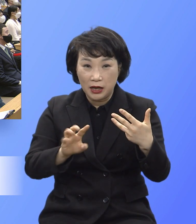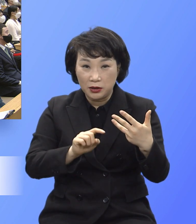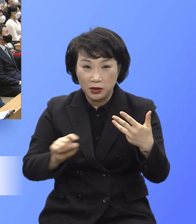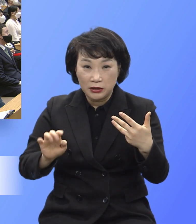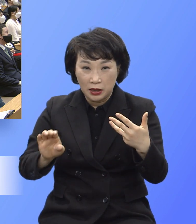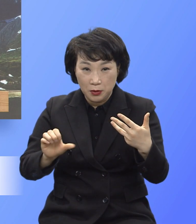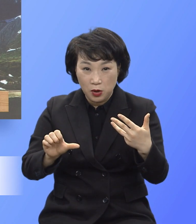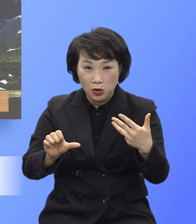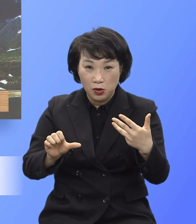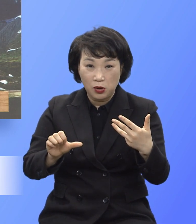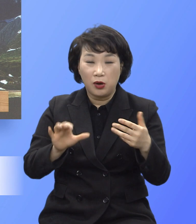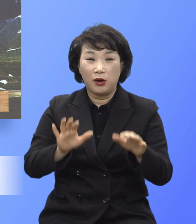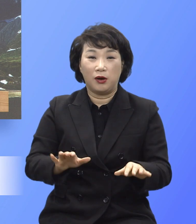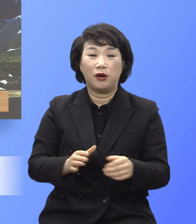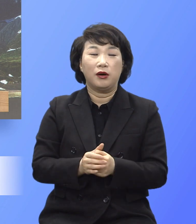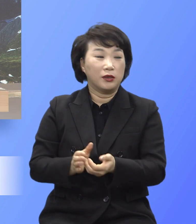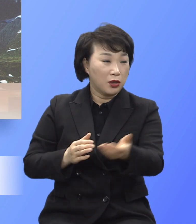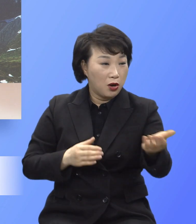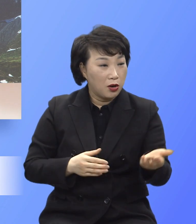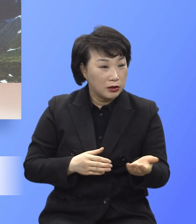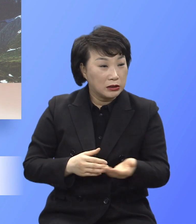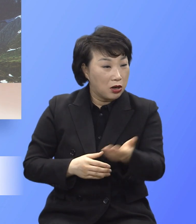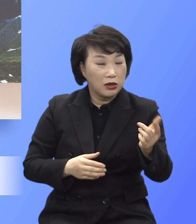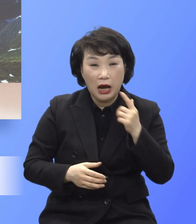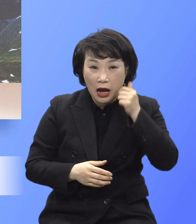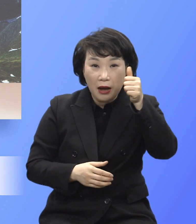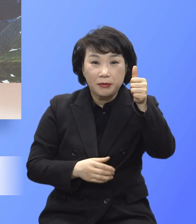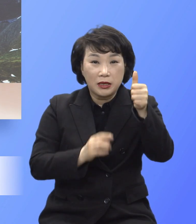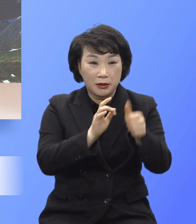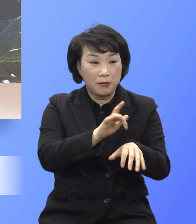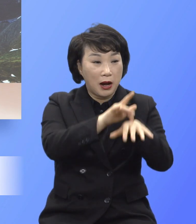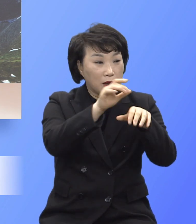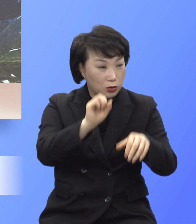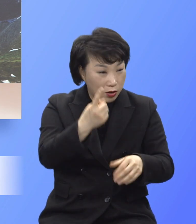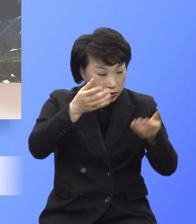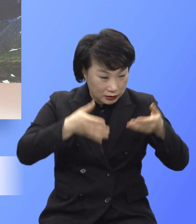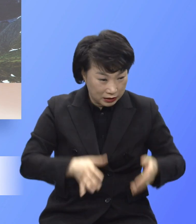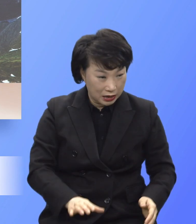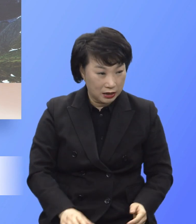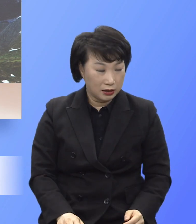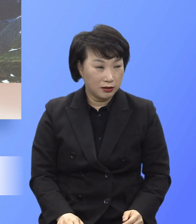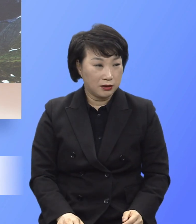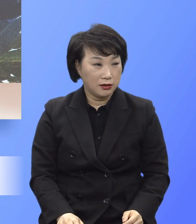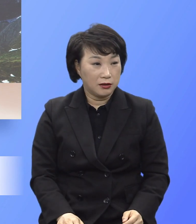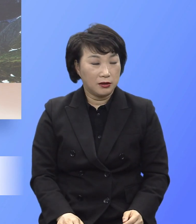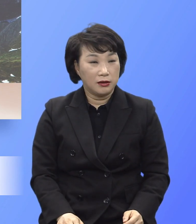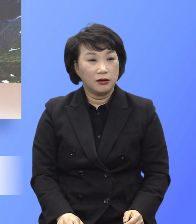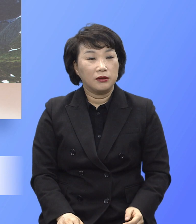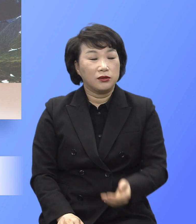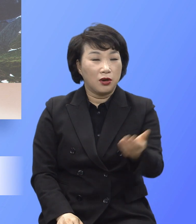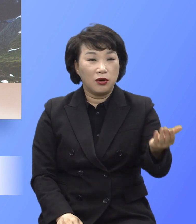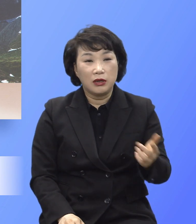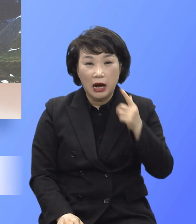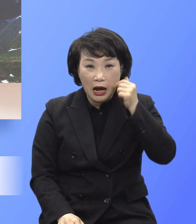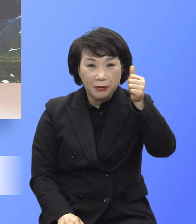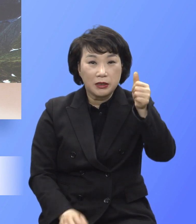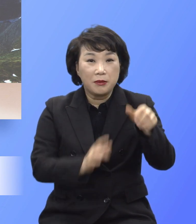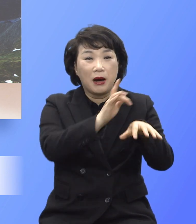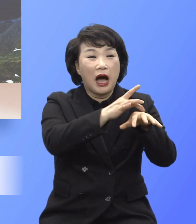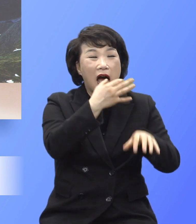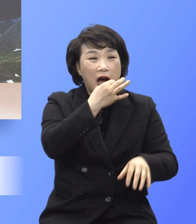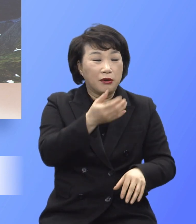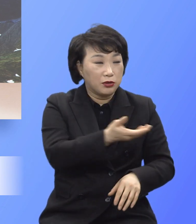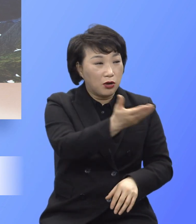44절로 45절에 너희는 너희 애비 마귀에게서 났으니 너희